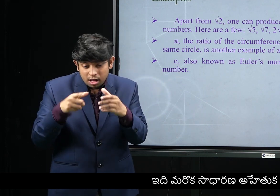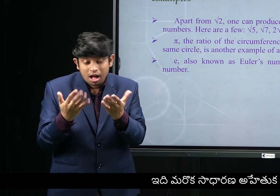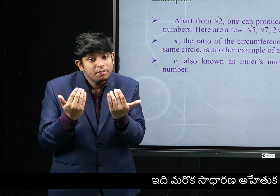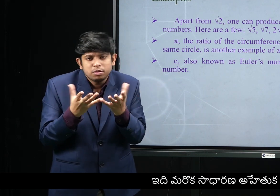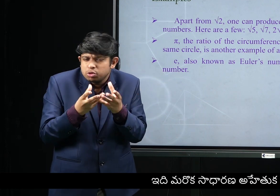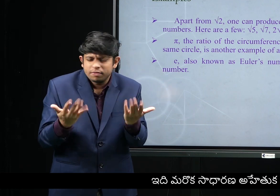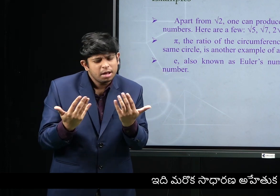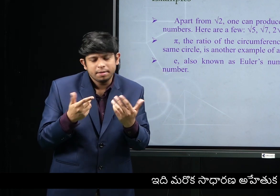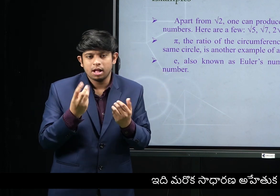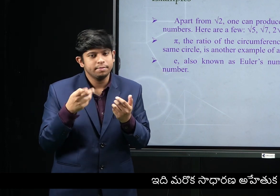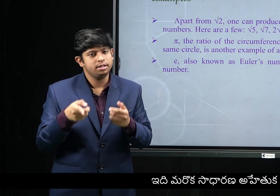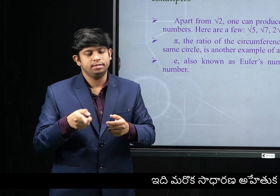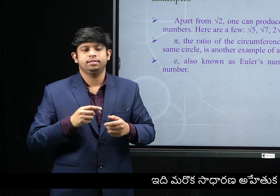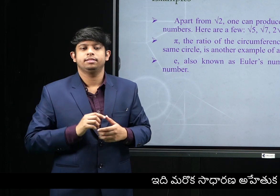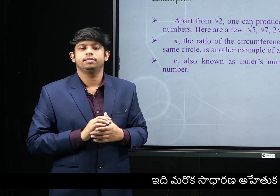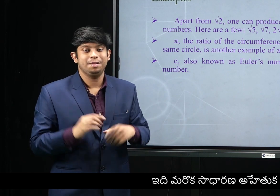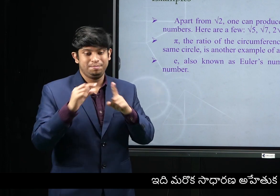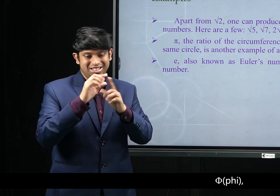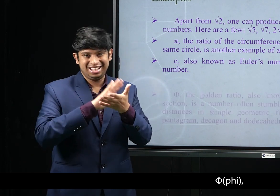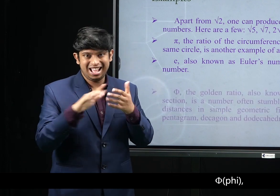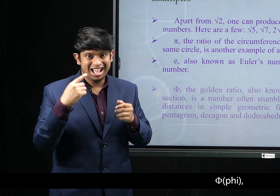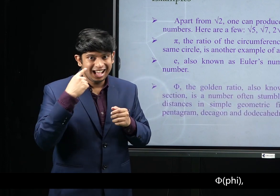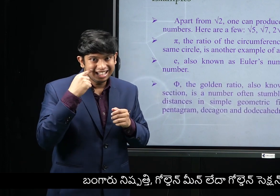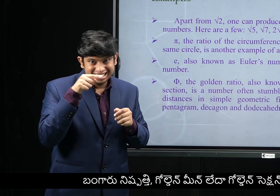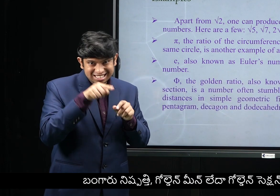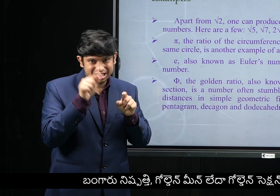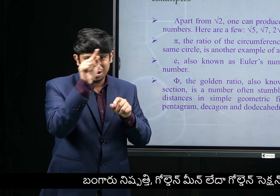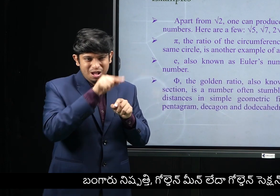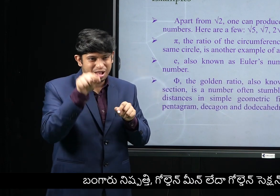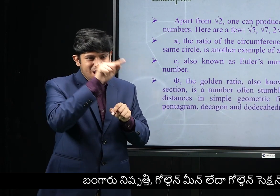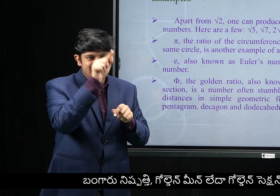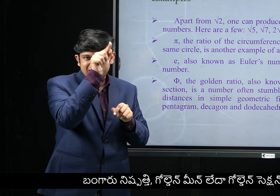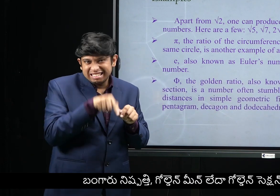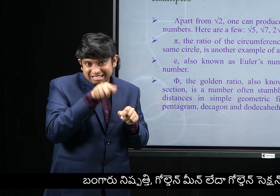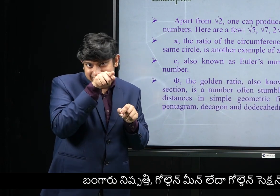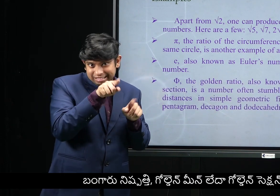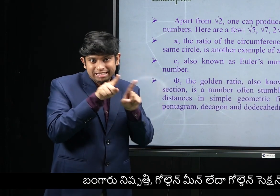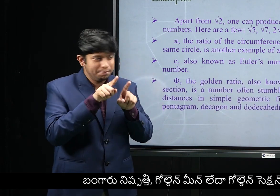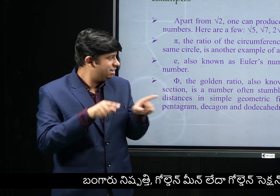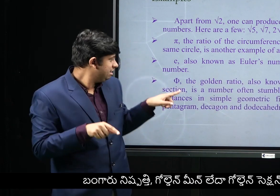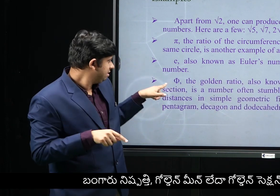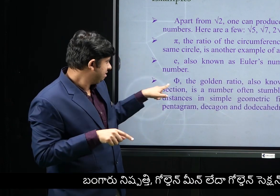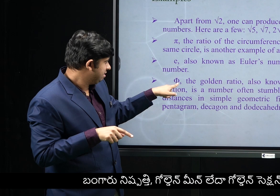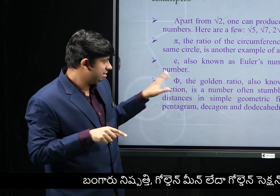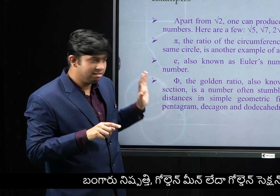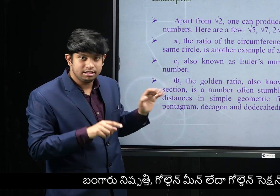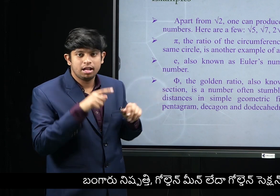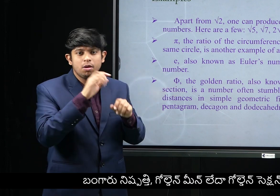మరొక సాధారణ అహేతుక సంఖ్య. 4. పై బంగారు నిష్పత్తి, గోల్డెన్ మీన్ లేదా గోల్డెన్ సెక్షన్ అని